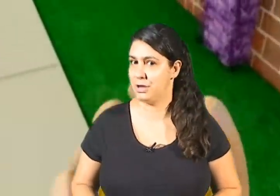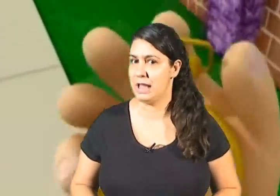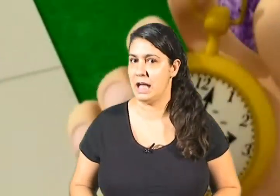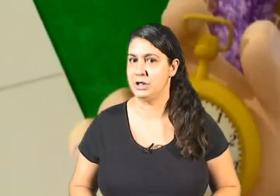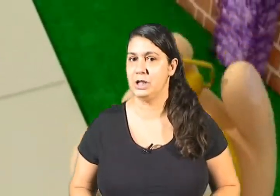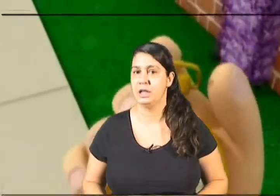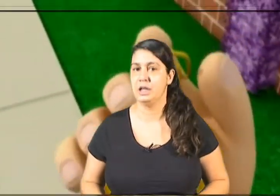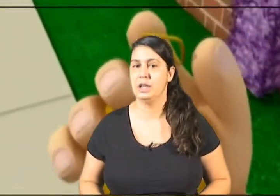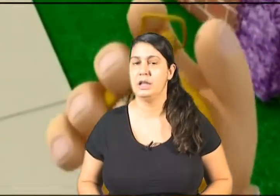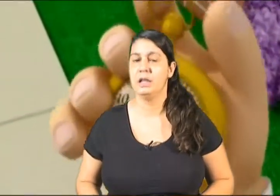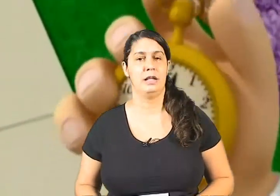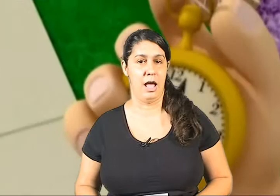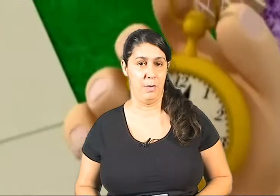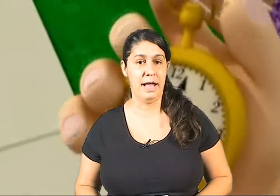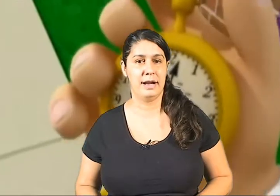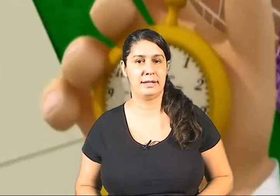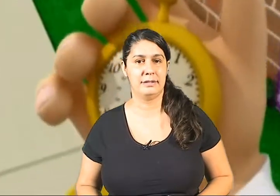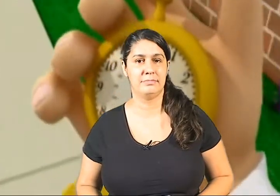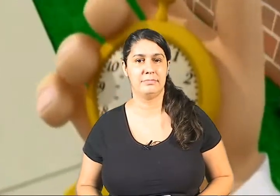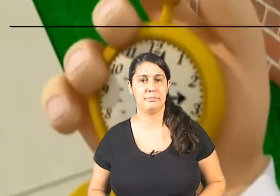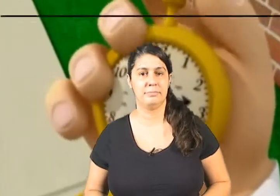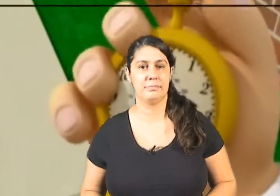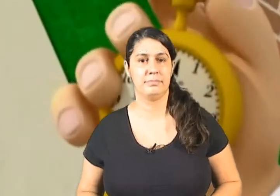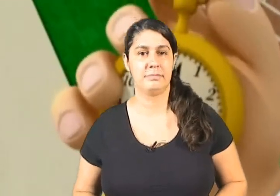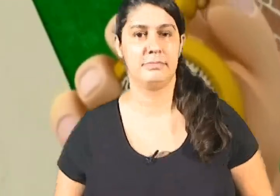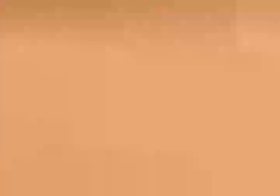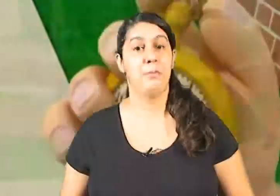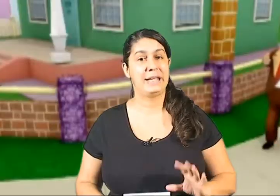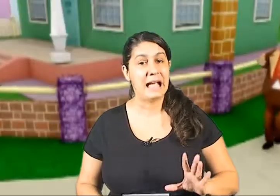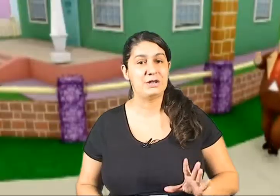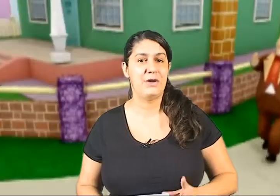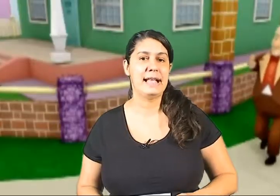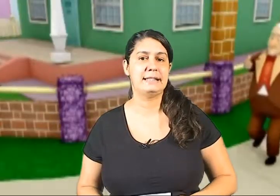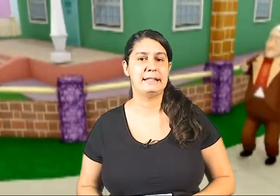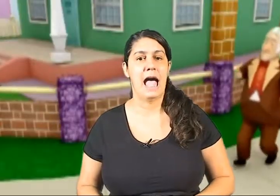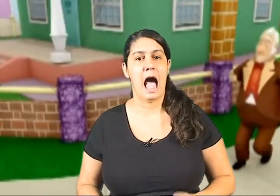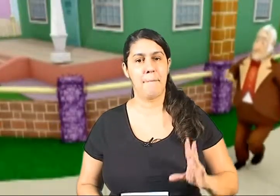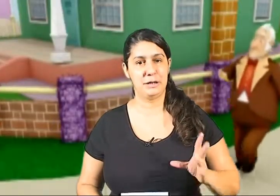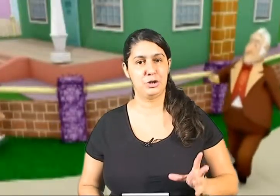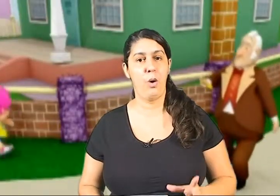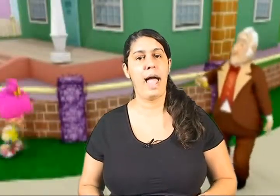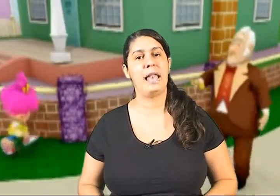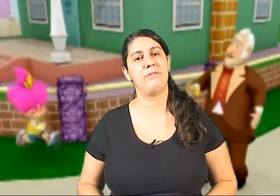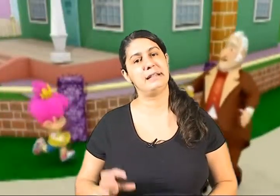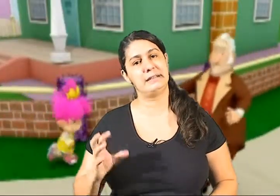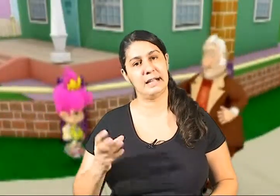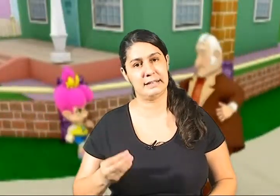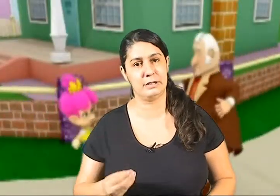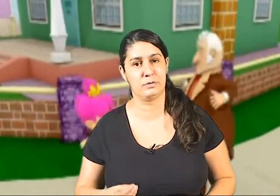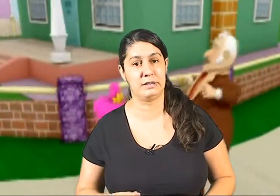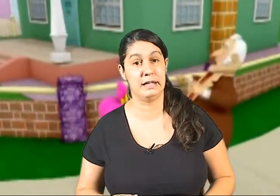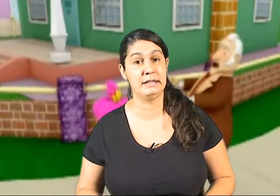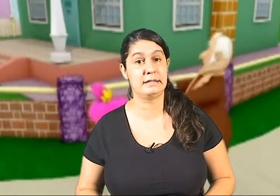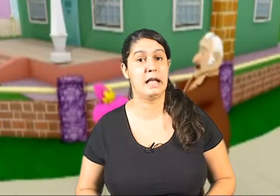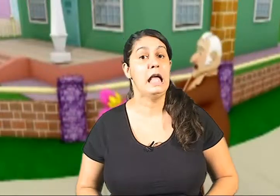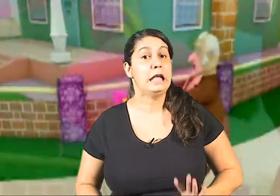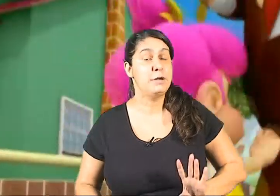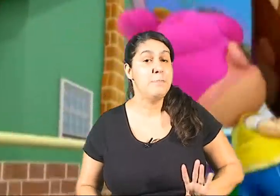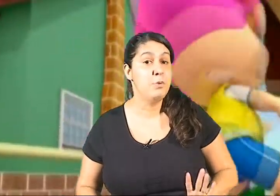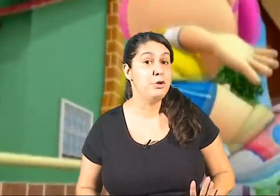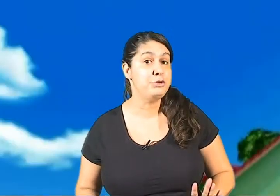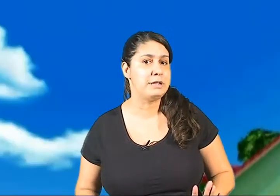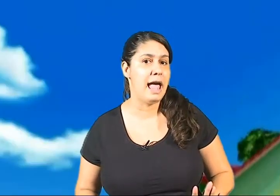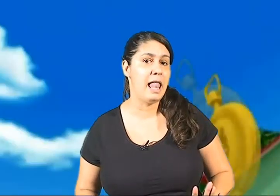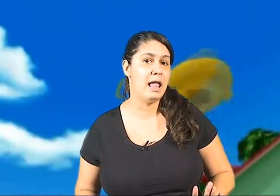tem falado a verdade é um alerta porque às vezes a pessoa é levada em certo circunstâncias